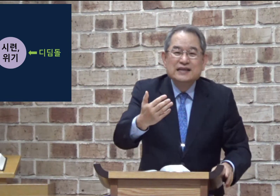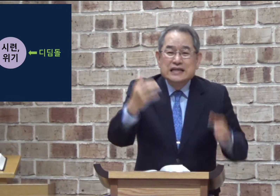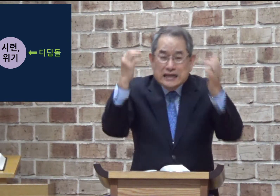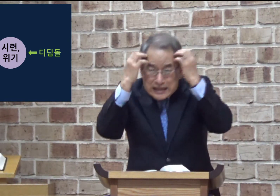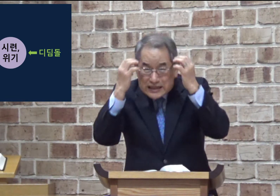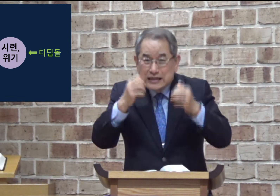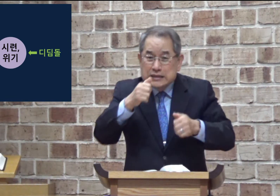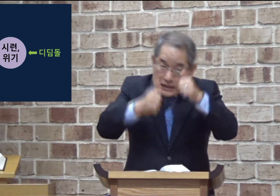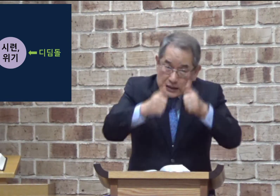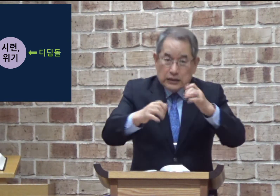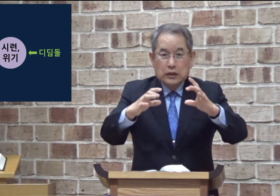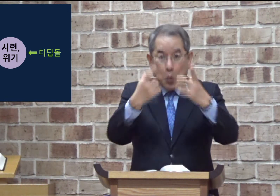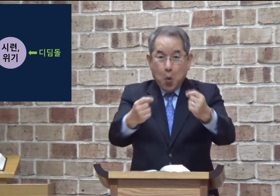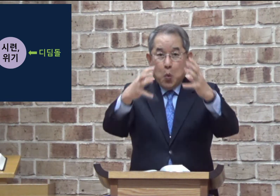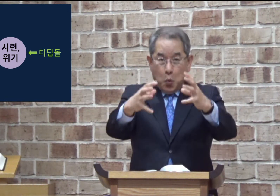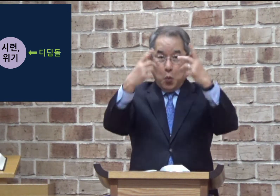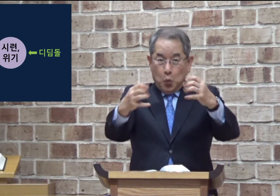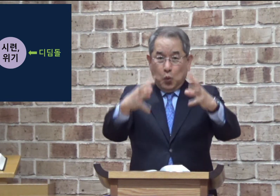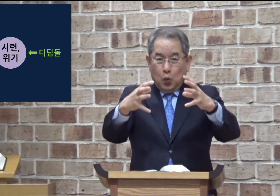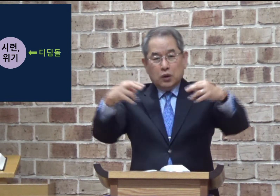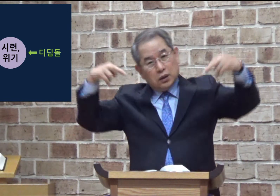됩니다. 고통과 시험도